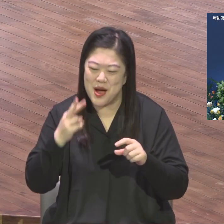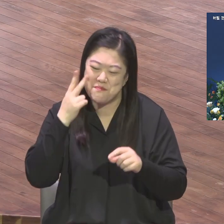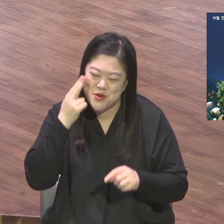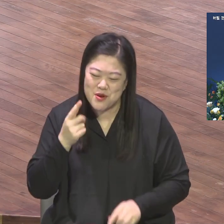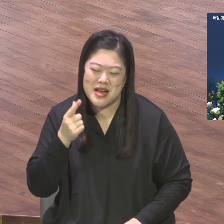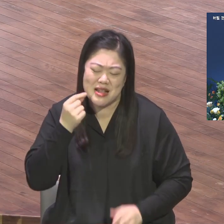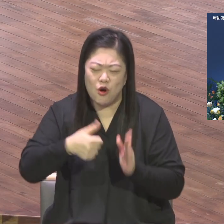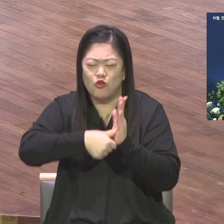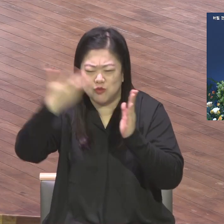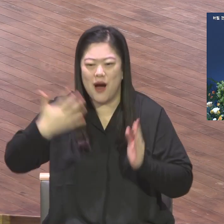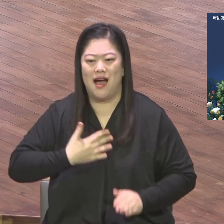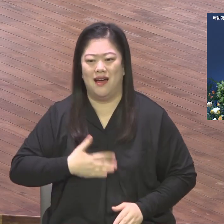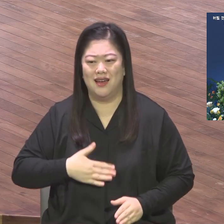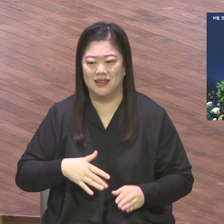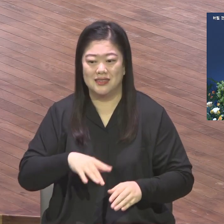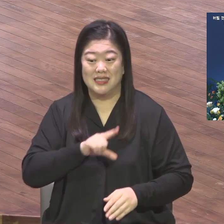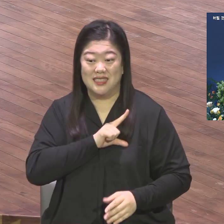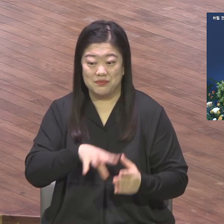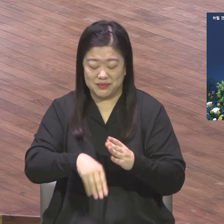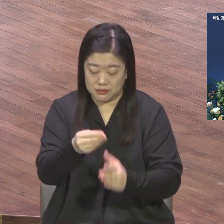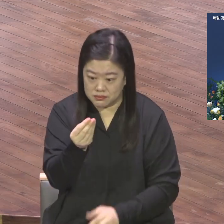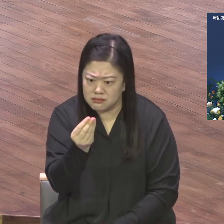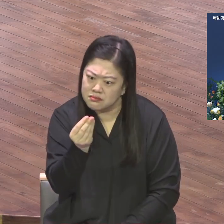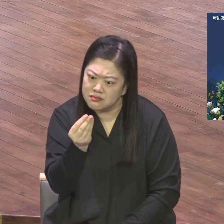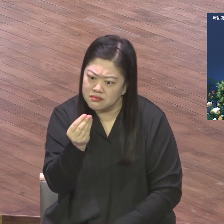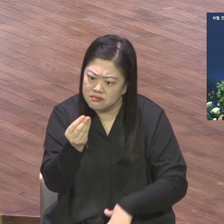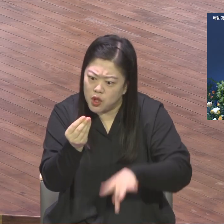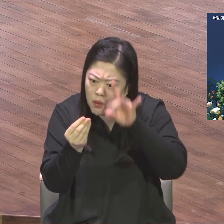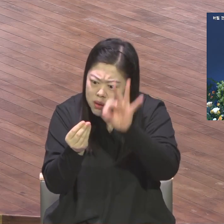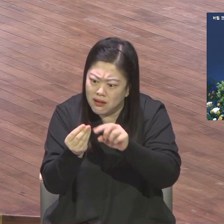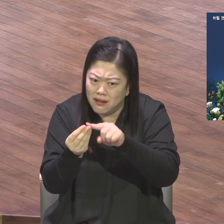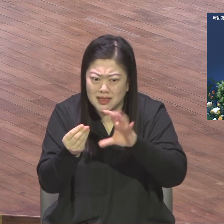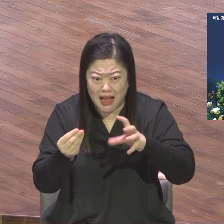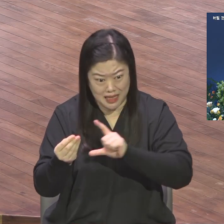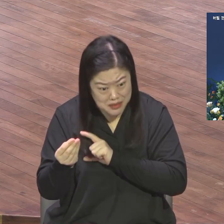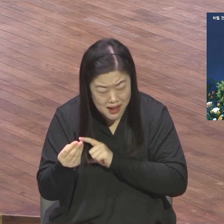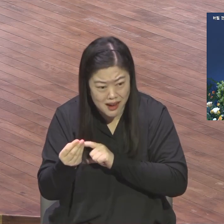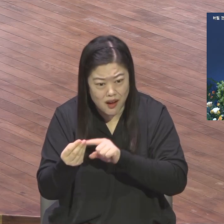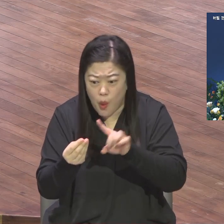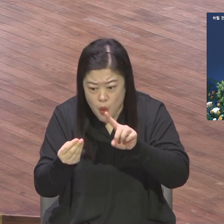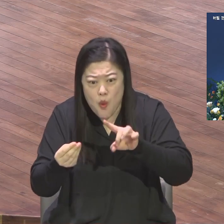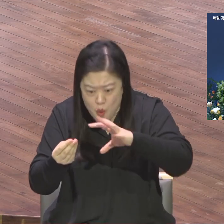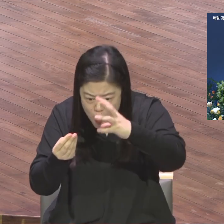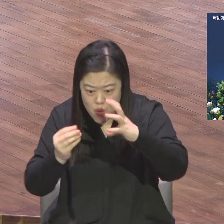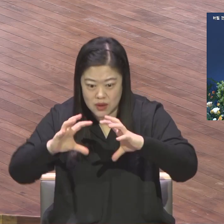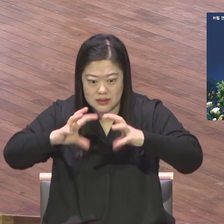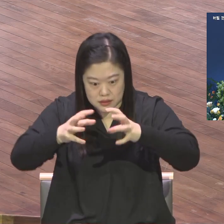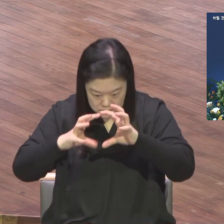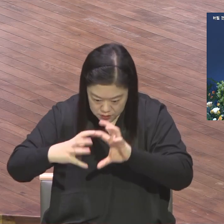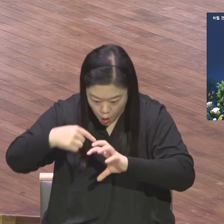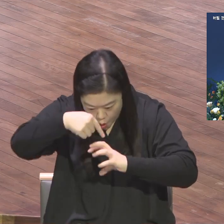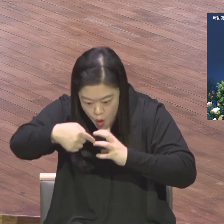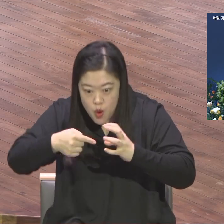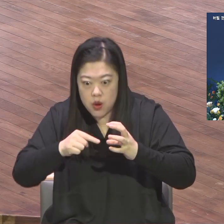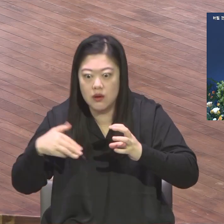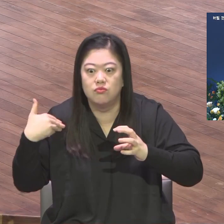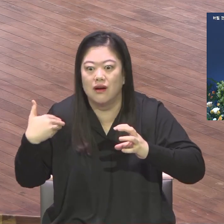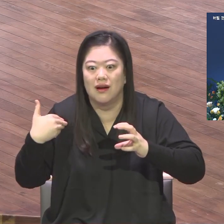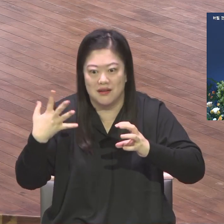나라들. 평생에 처음 들어보는 이러한 나라들을 제비 뽑은 사람들도